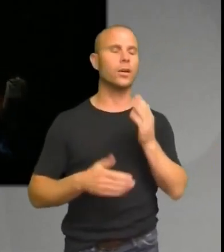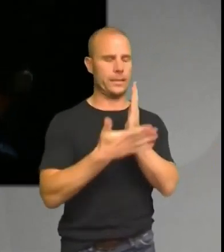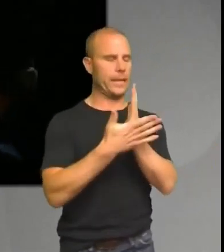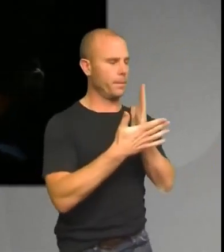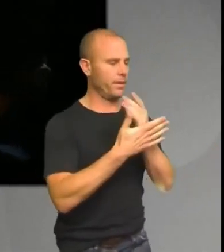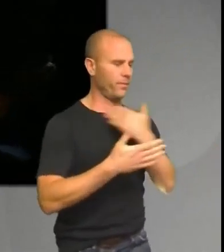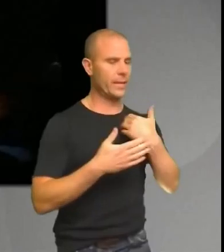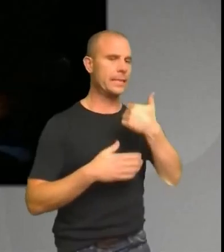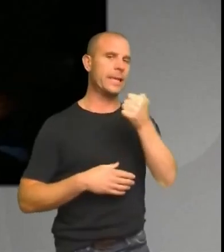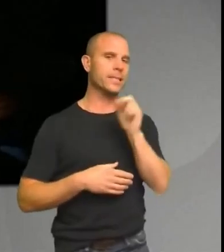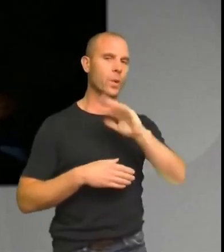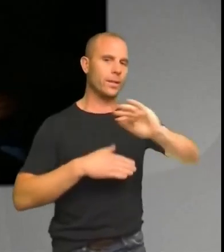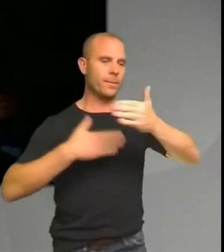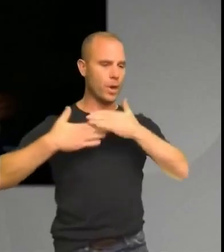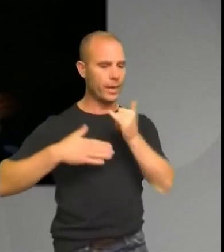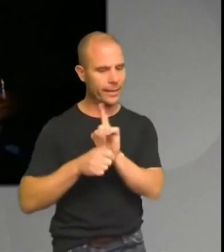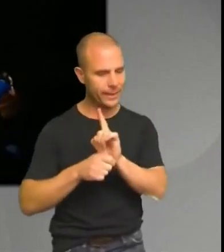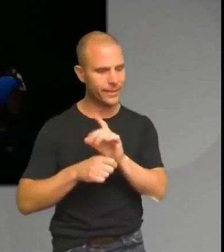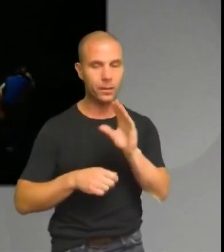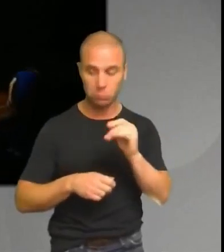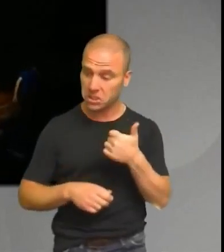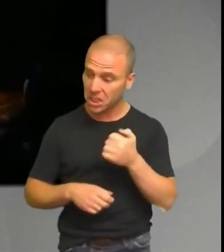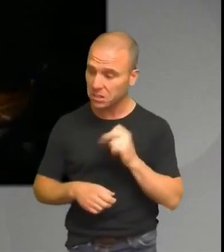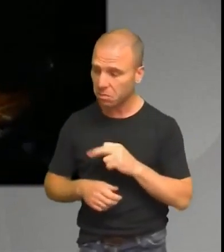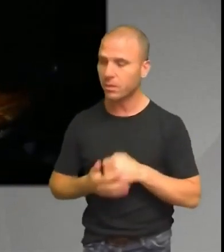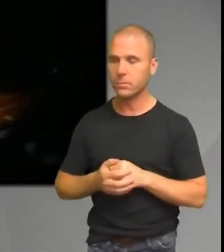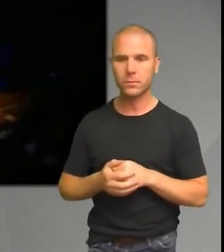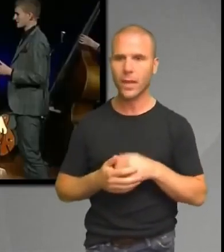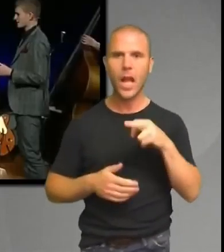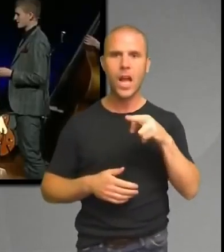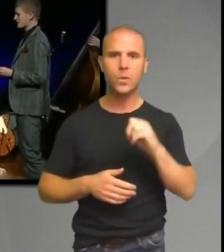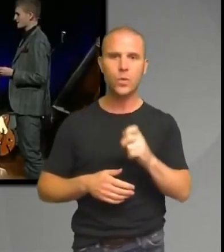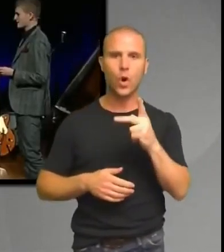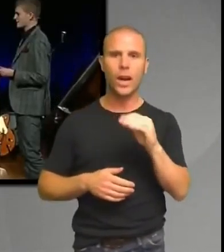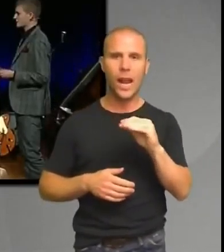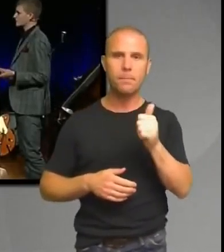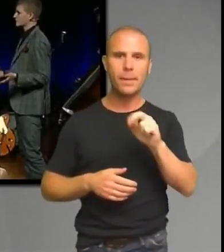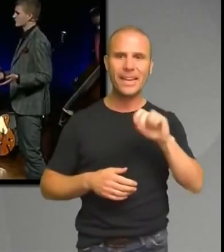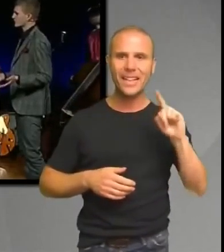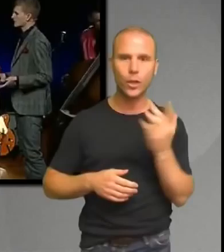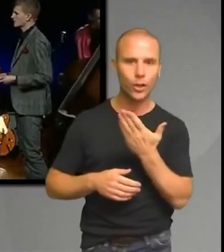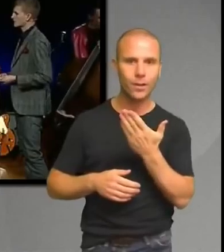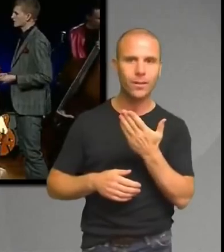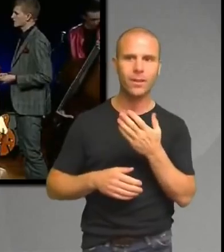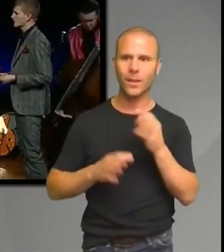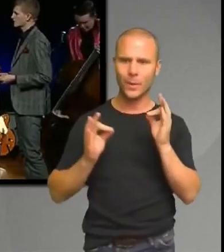år. 60 år bakåt i tiden. Är det rockabilly heter det? Det är rockabilly, ja. Hur kom du på